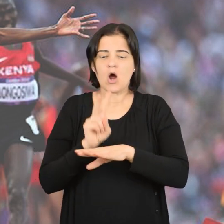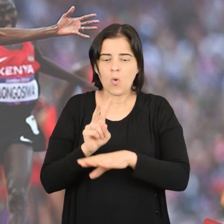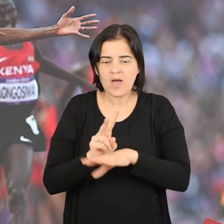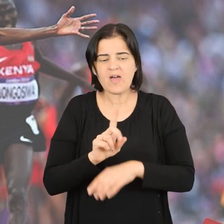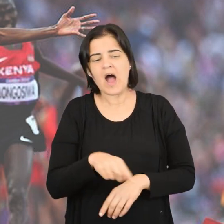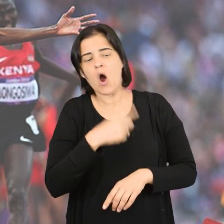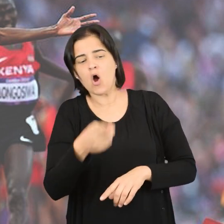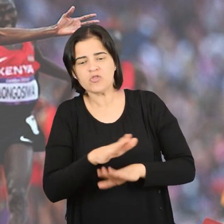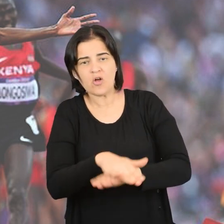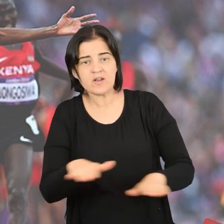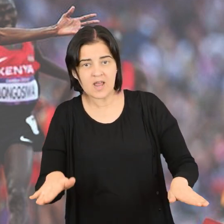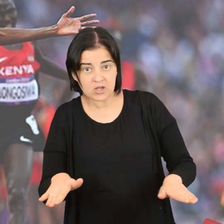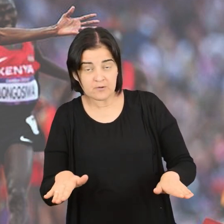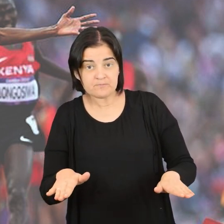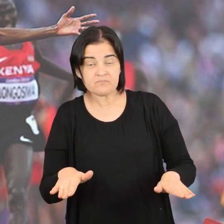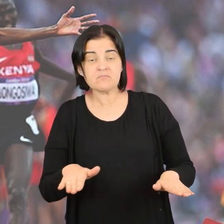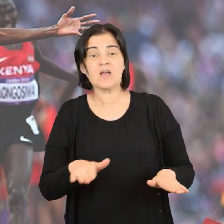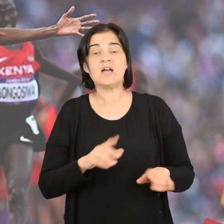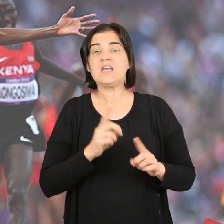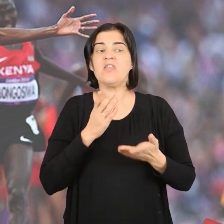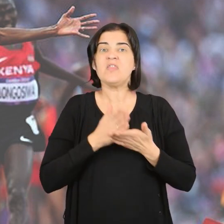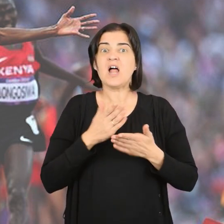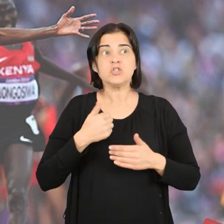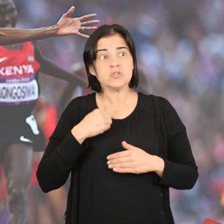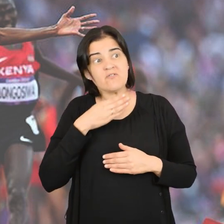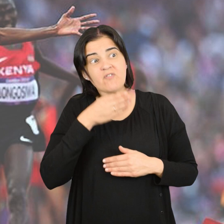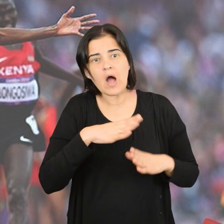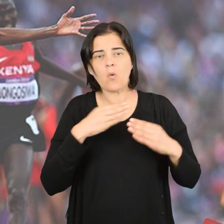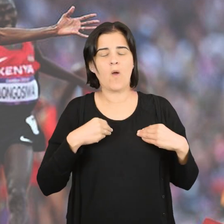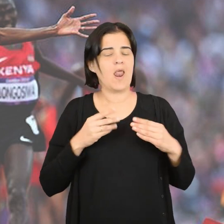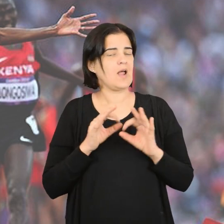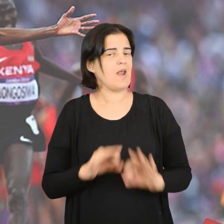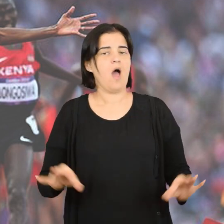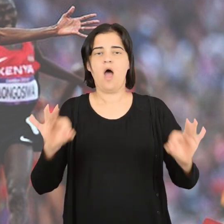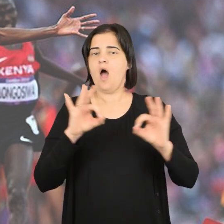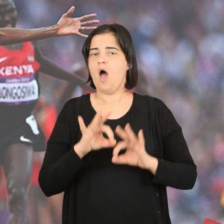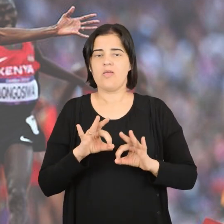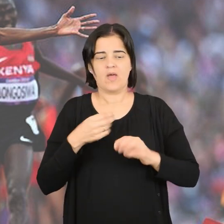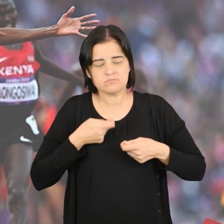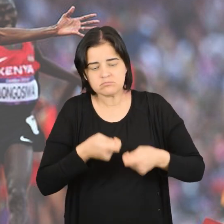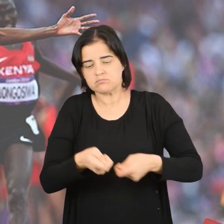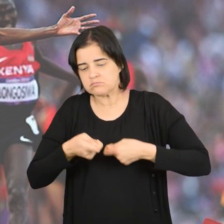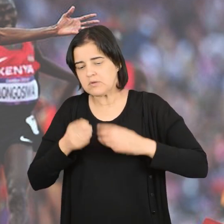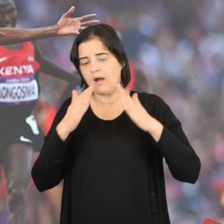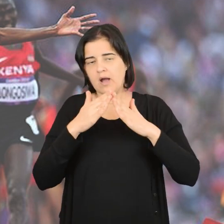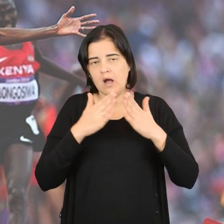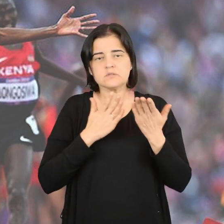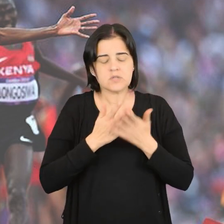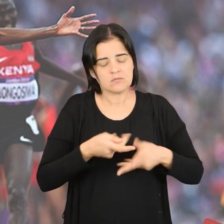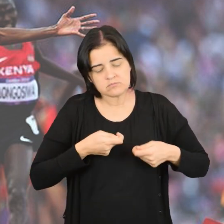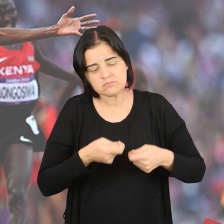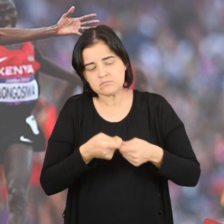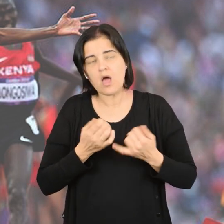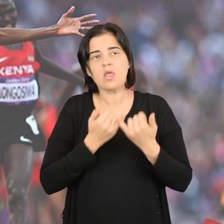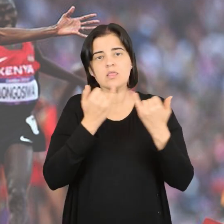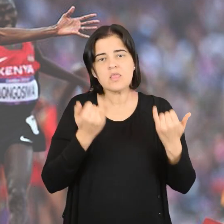domésticas debiendo cuidar a otros niños y sin derecho a concurrir a la escuela